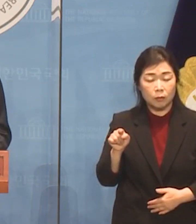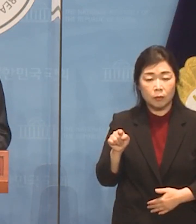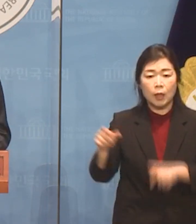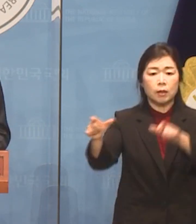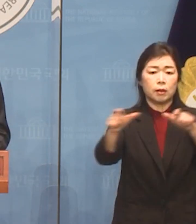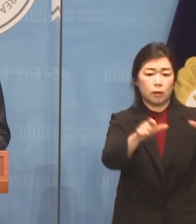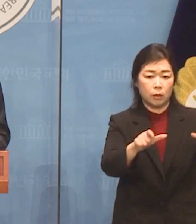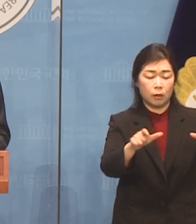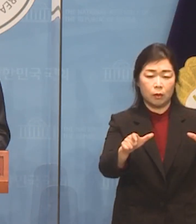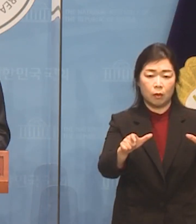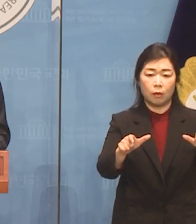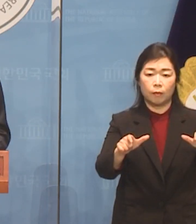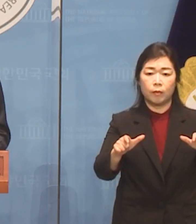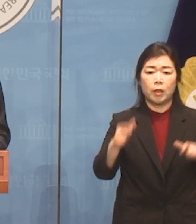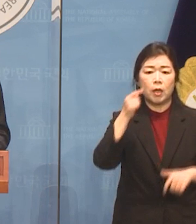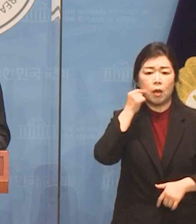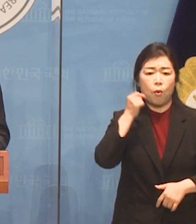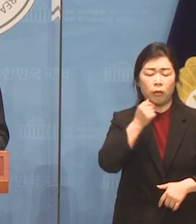희도당별로 대일굴욕외교대책위원회를